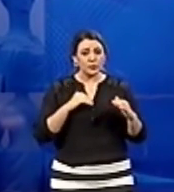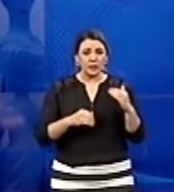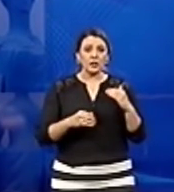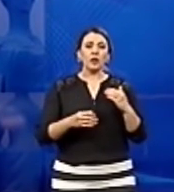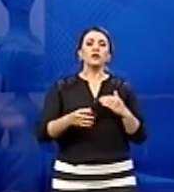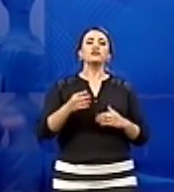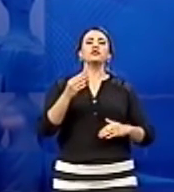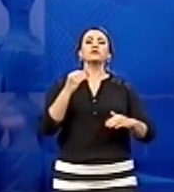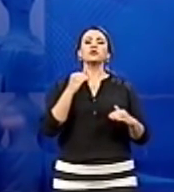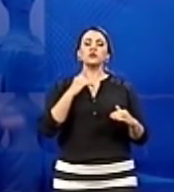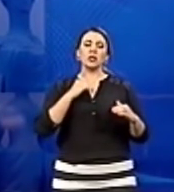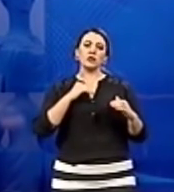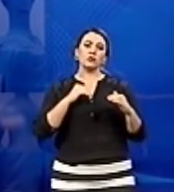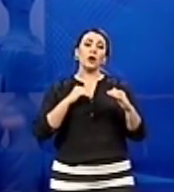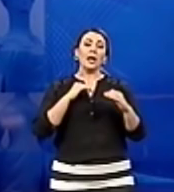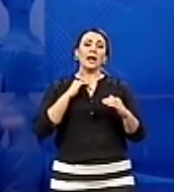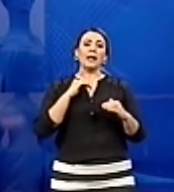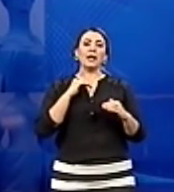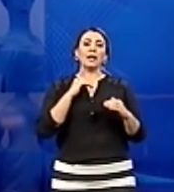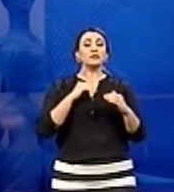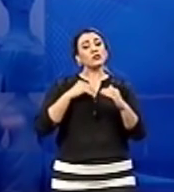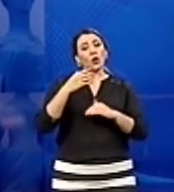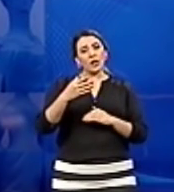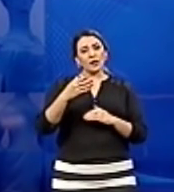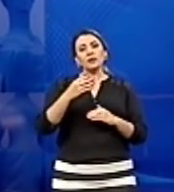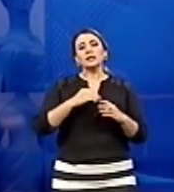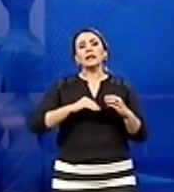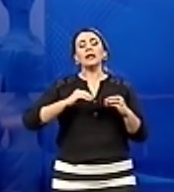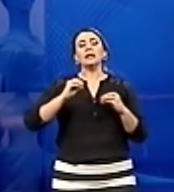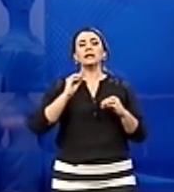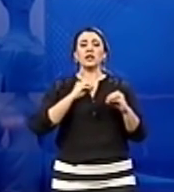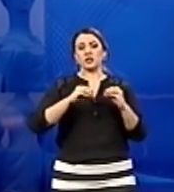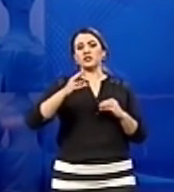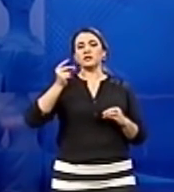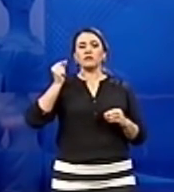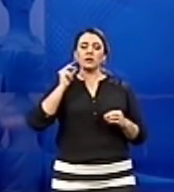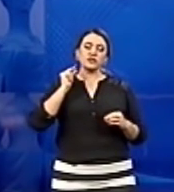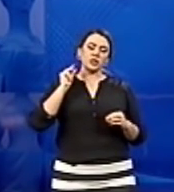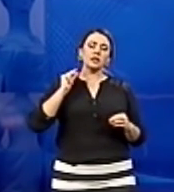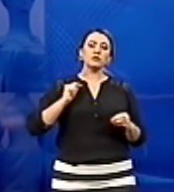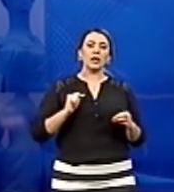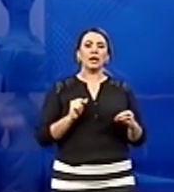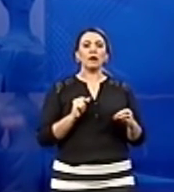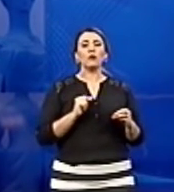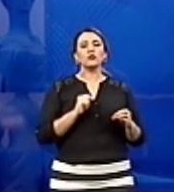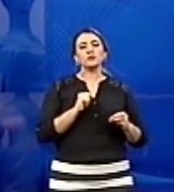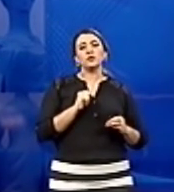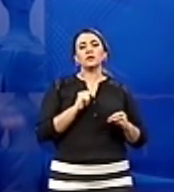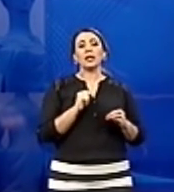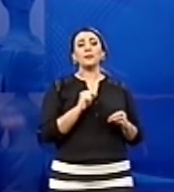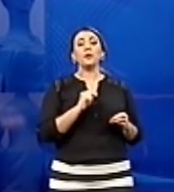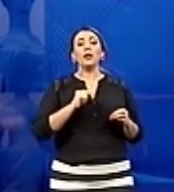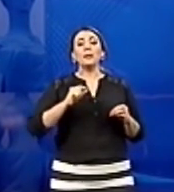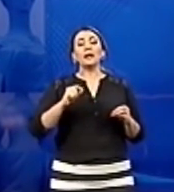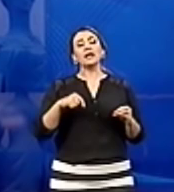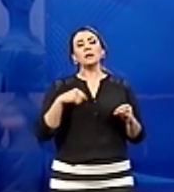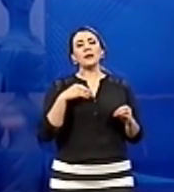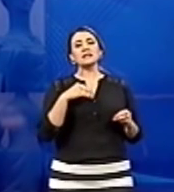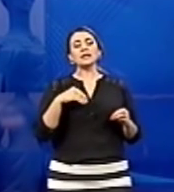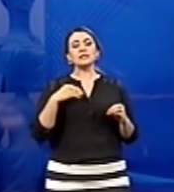mercadoria, de um sujeito troca, né, em que a gente tinha ao longo de muito tempo, para que ele passasse,